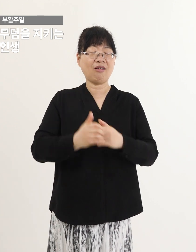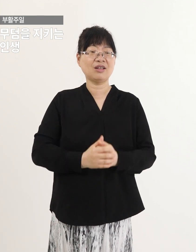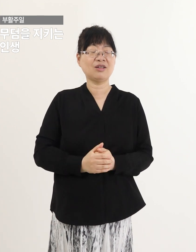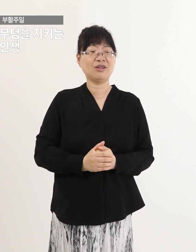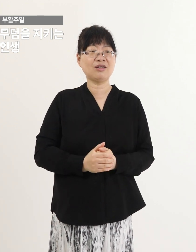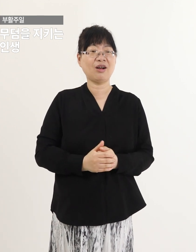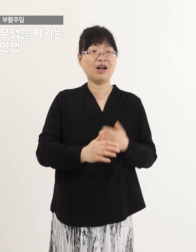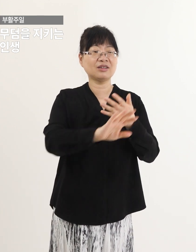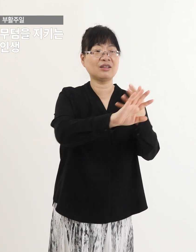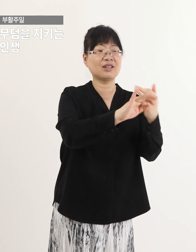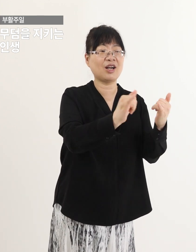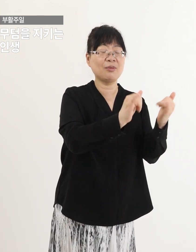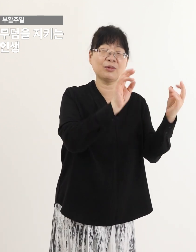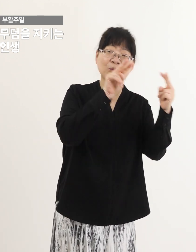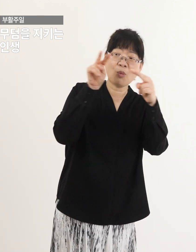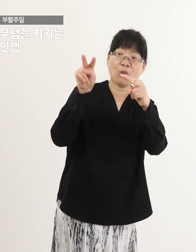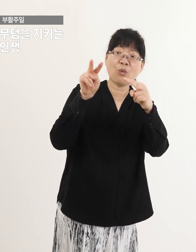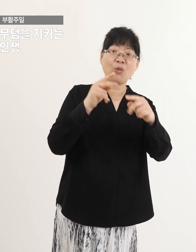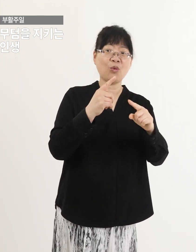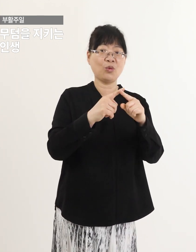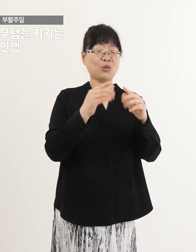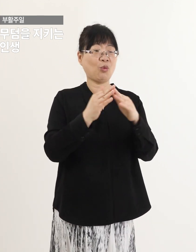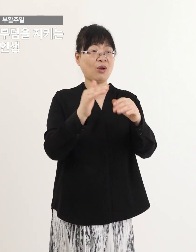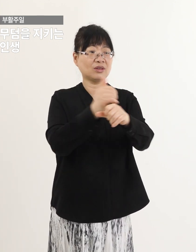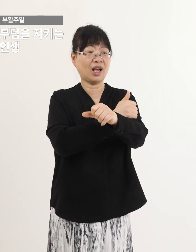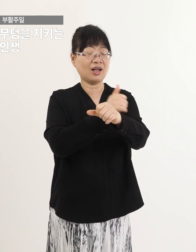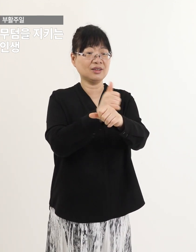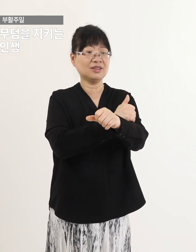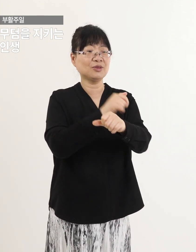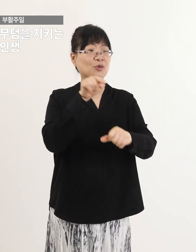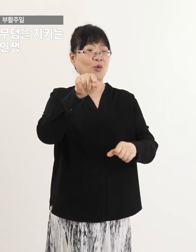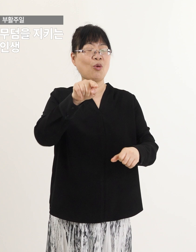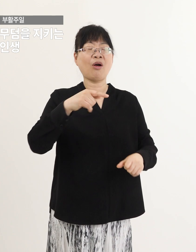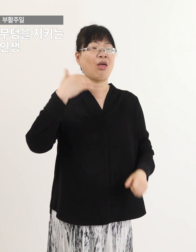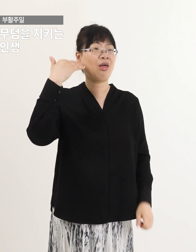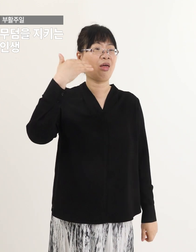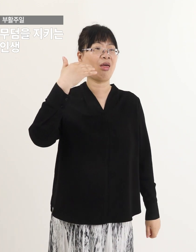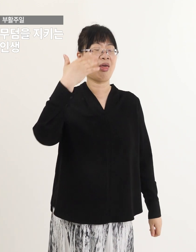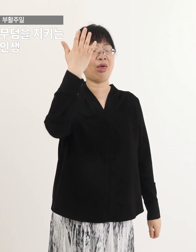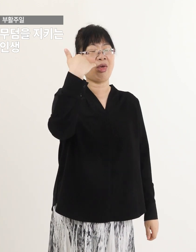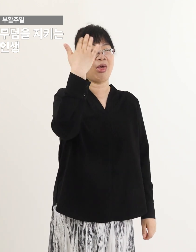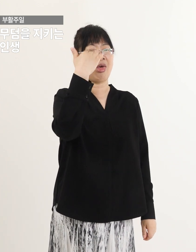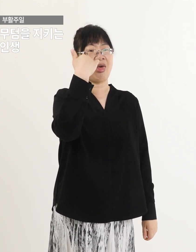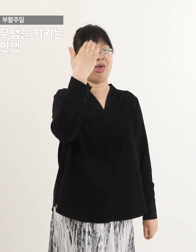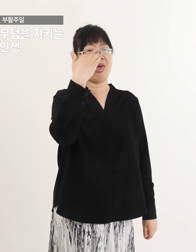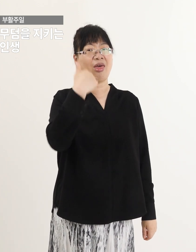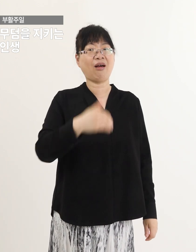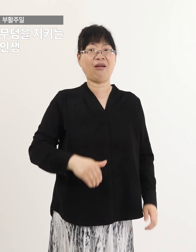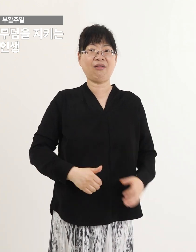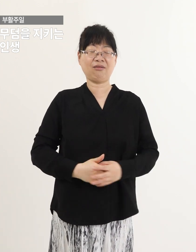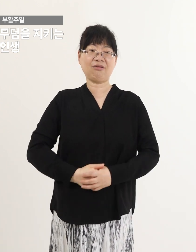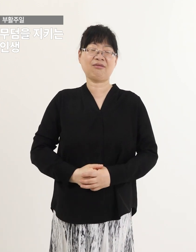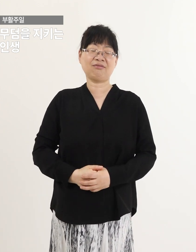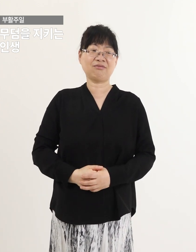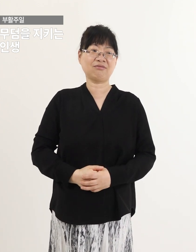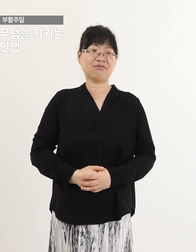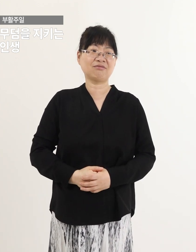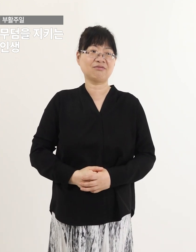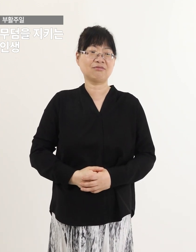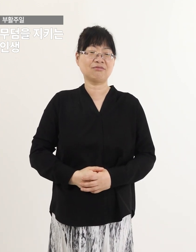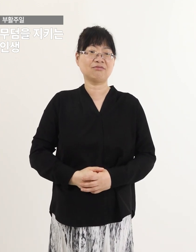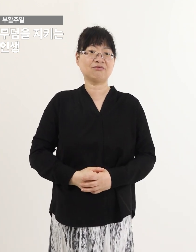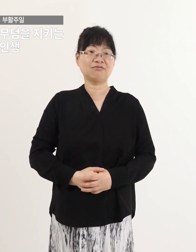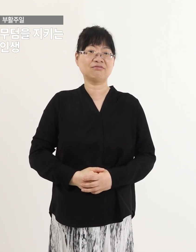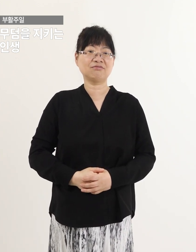교회 다니는 걸 옆에서 매일 만나는 친구들과 전혀 그쪽 부분에서는 나눔이